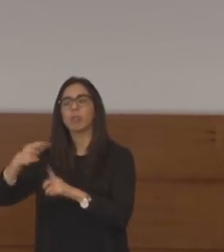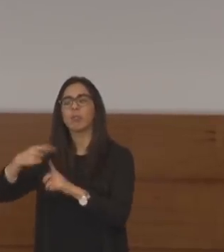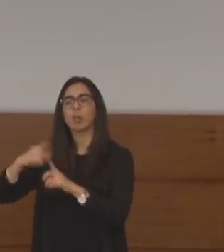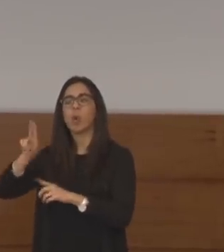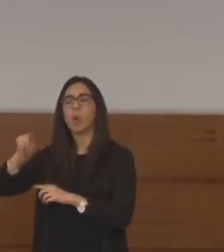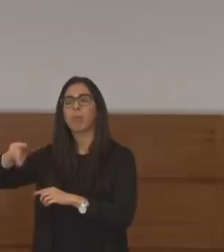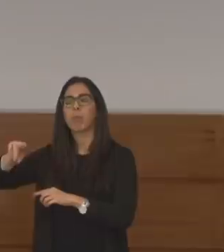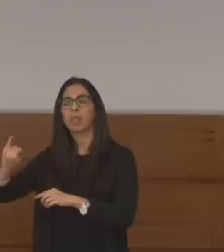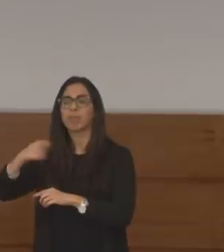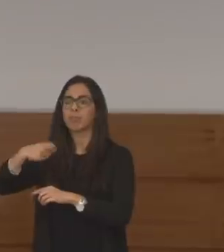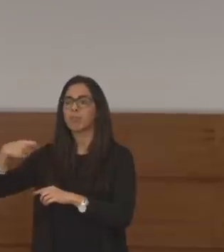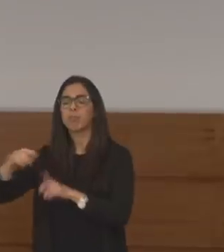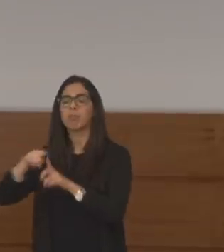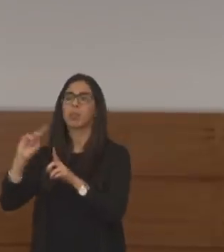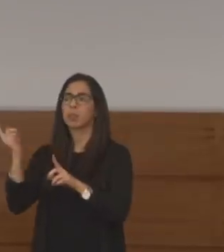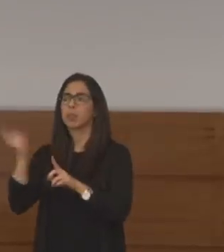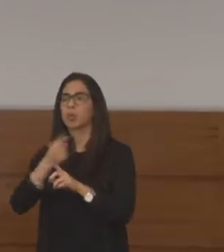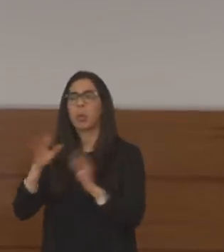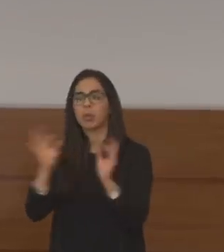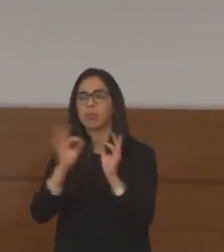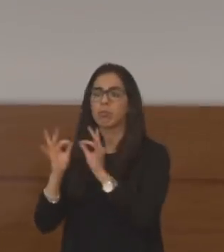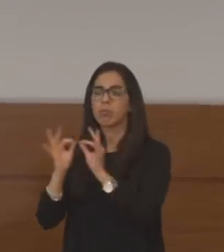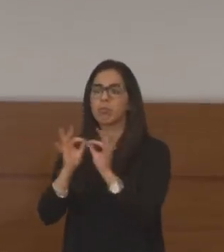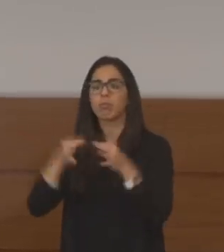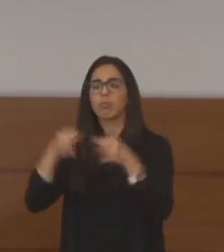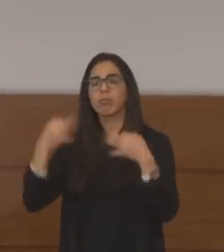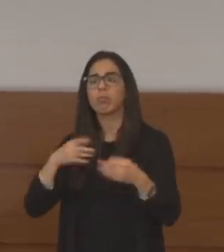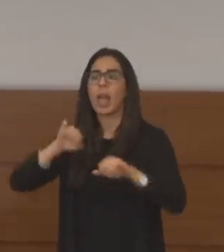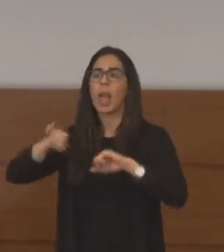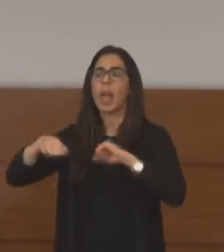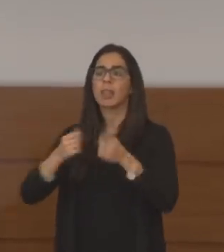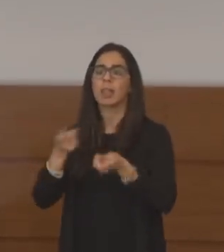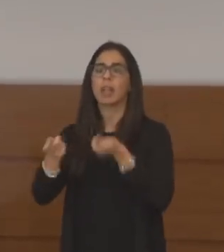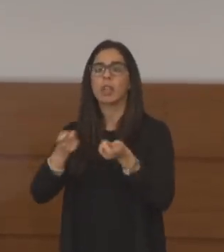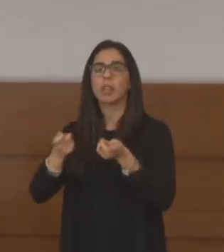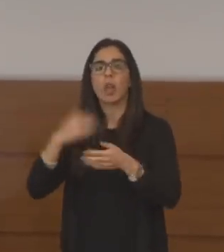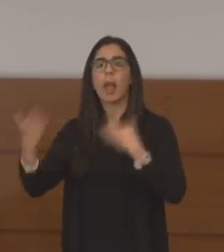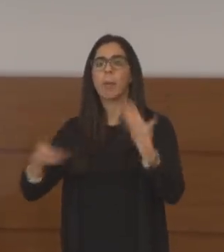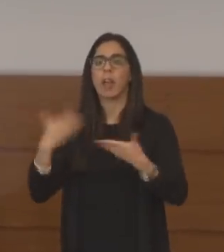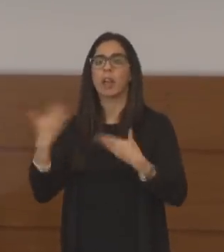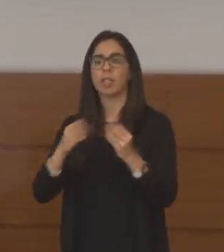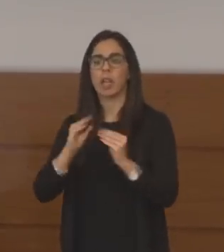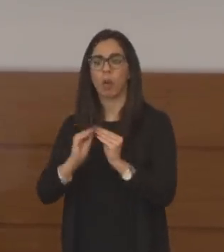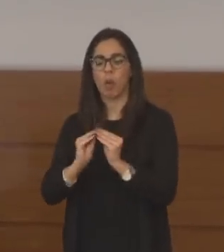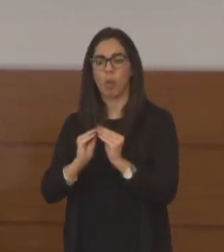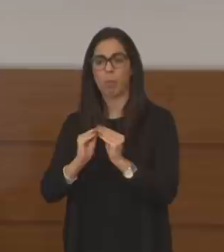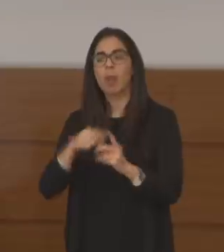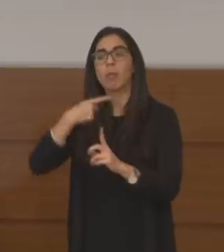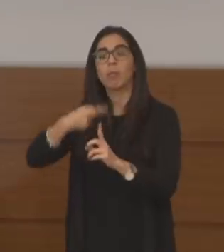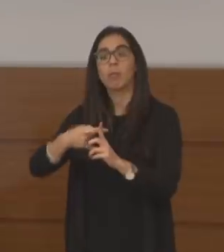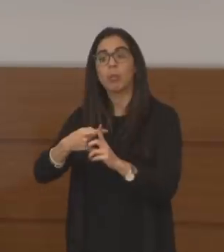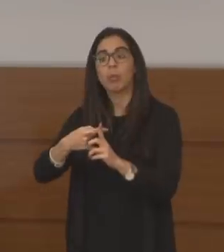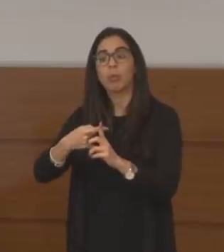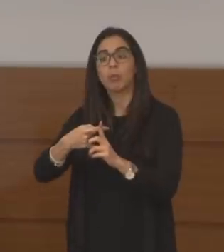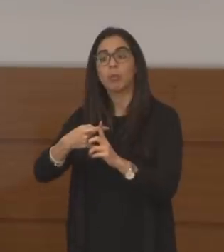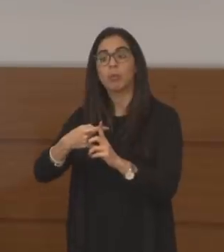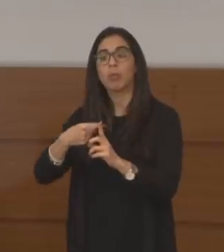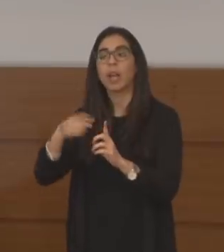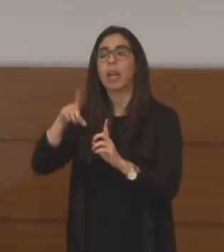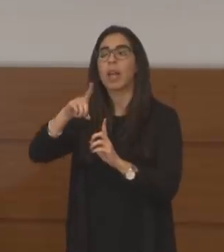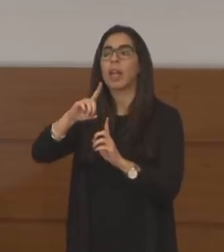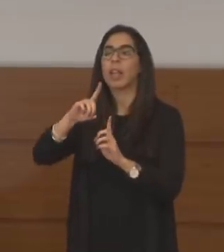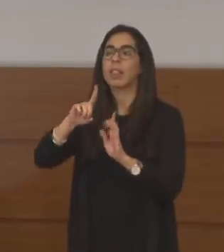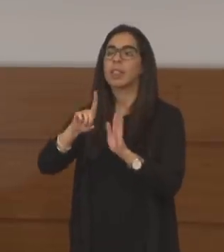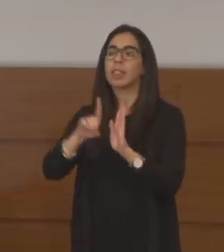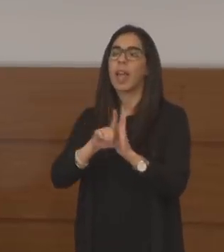attività di gestione delle emergenze sulle misure applicative del decreto